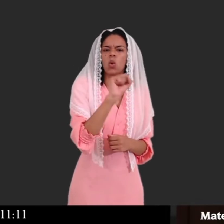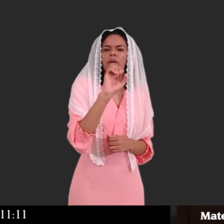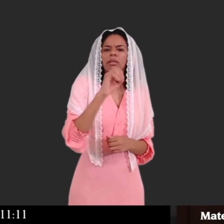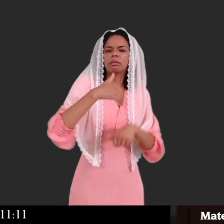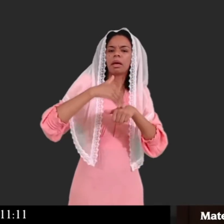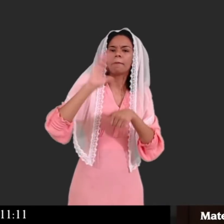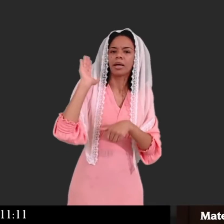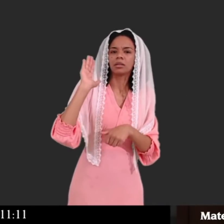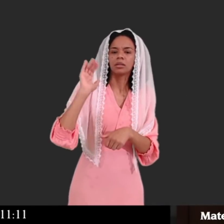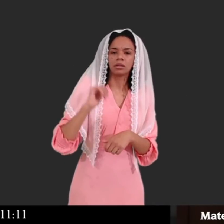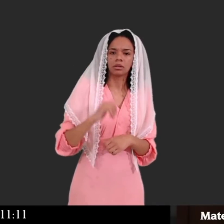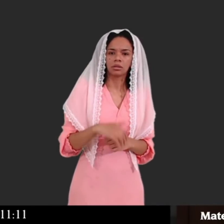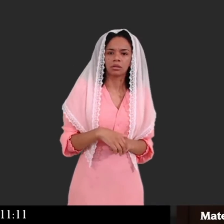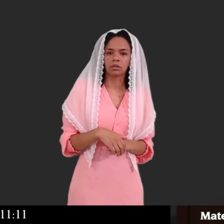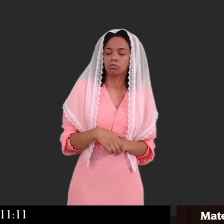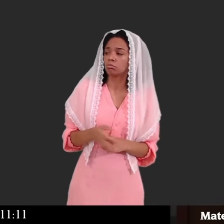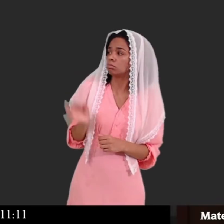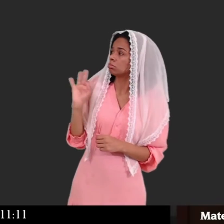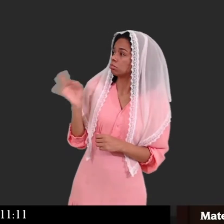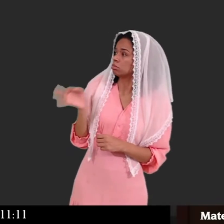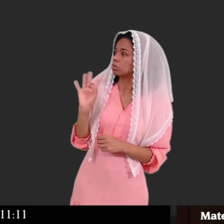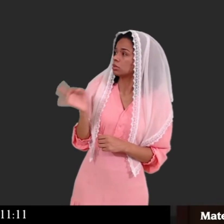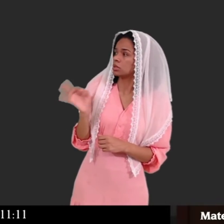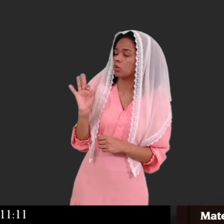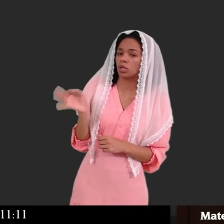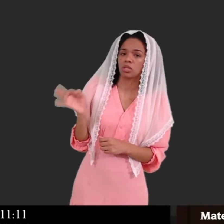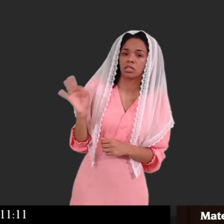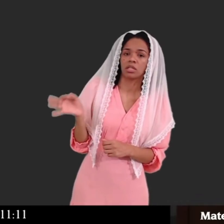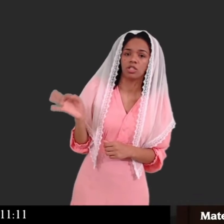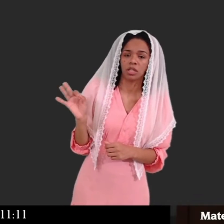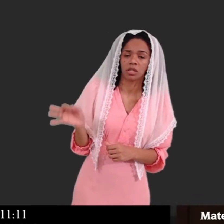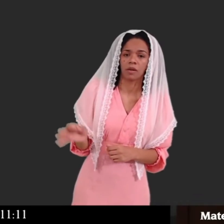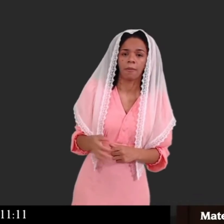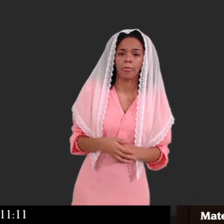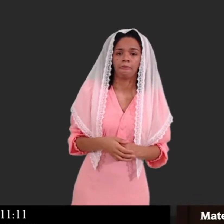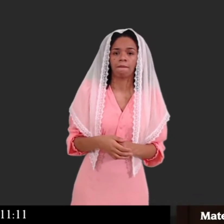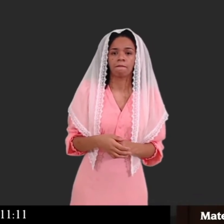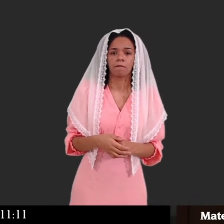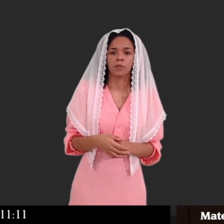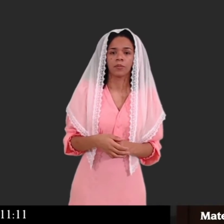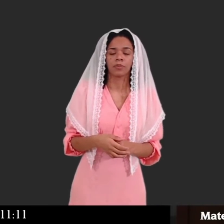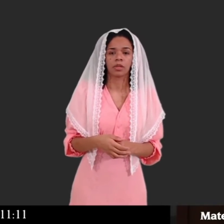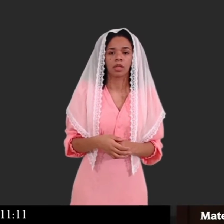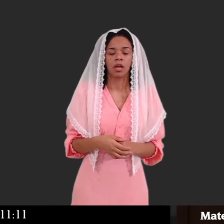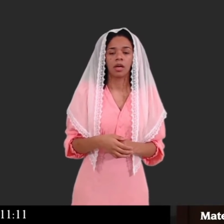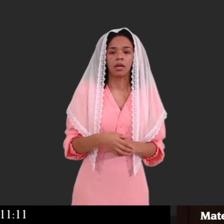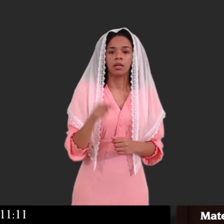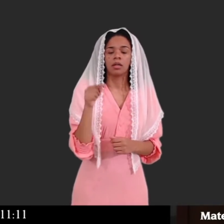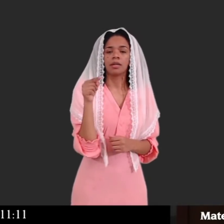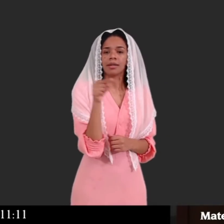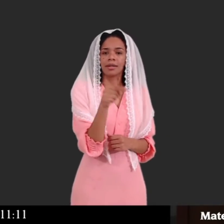senhor está brincando? Eu falei, não. O senhor já é um senhor idoso? Eu sei. Mas